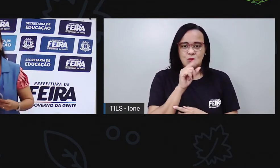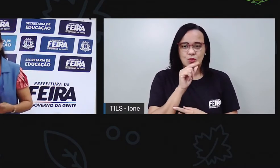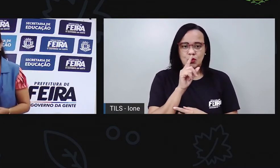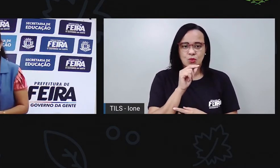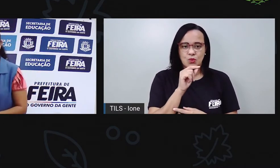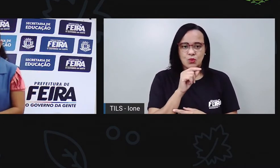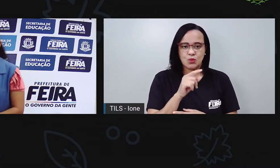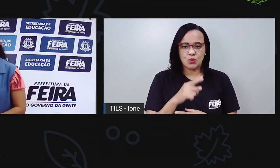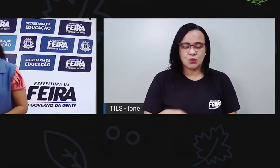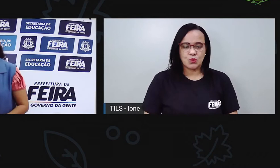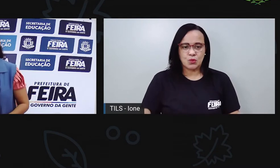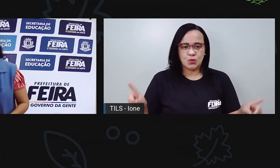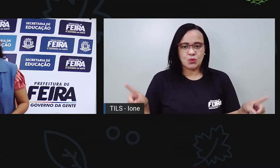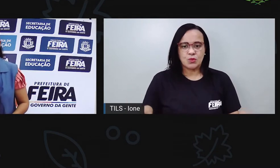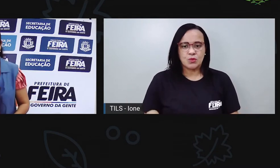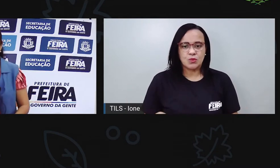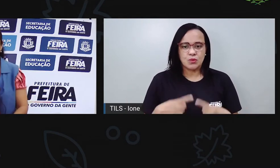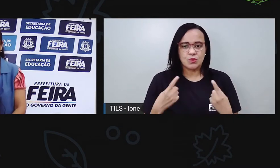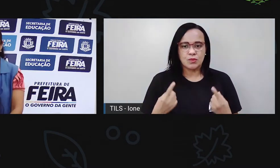Ventos?